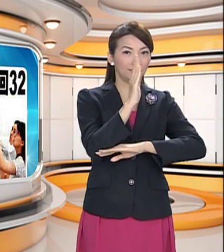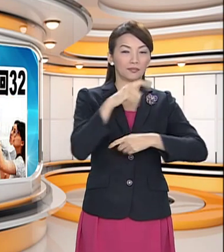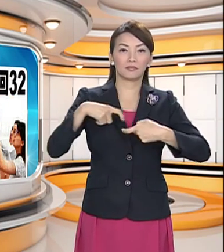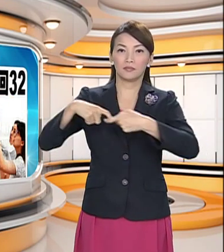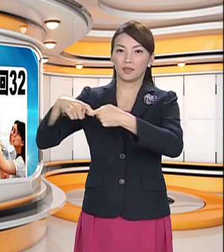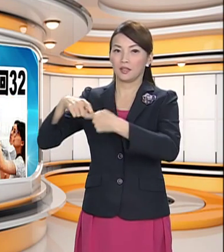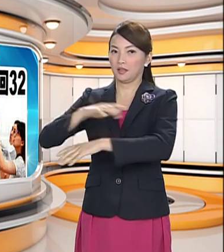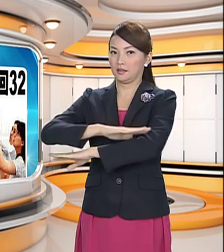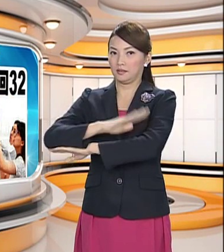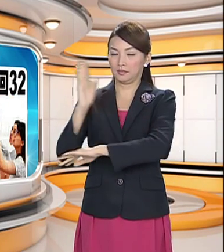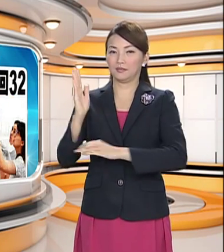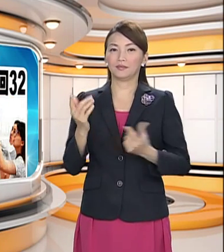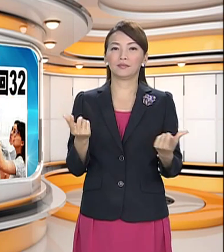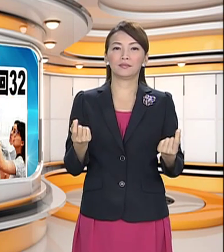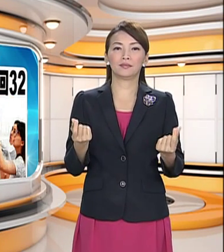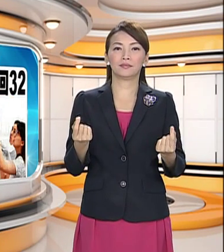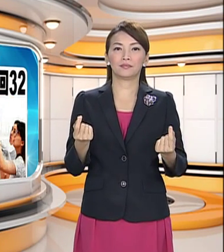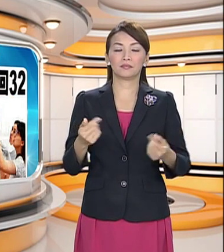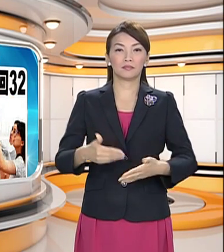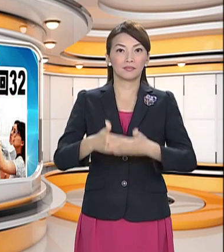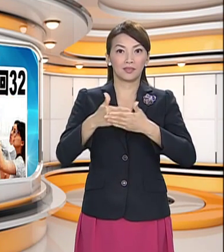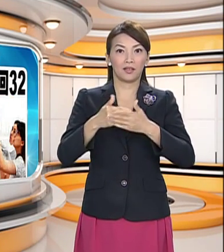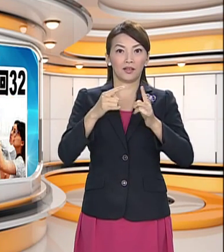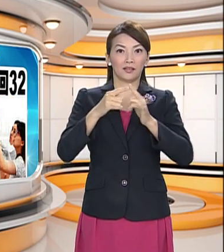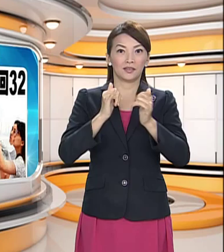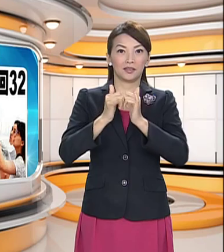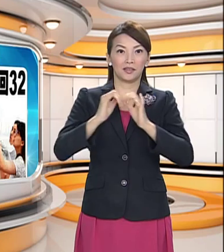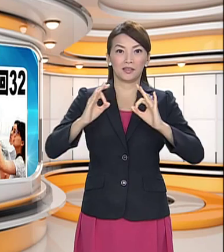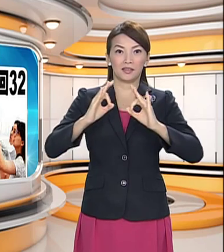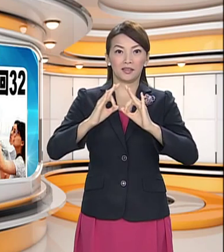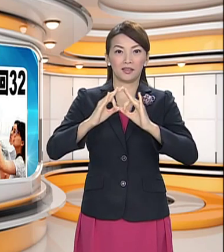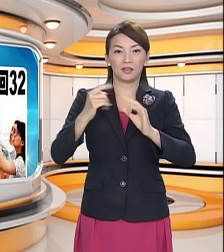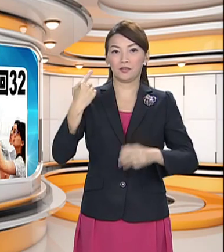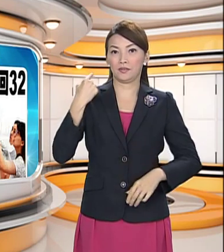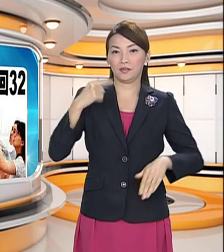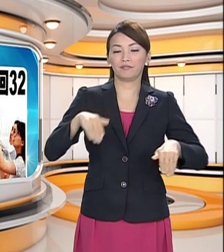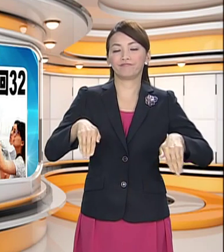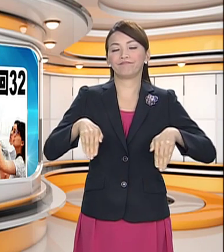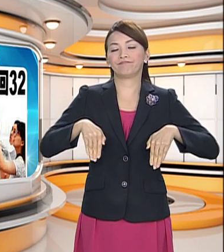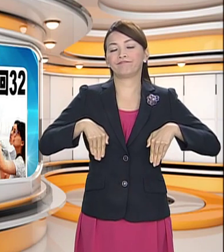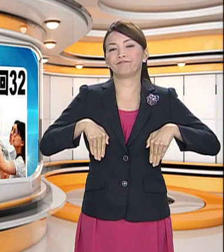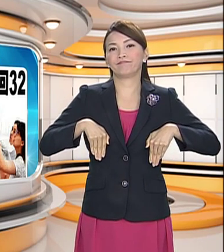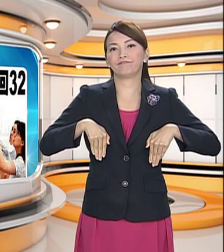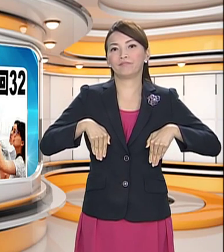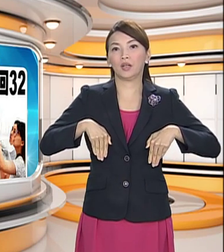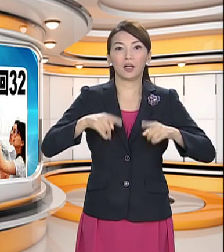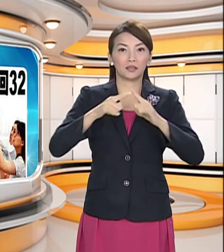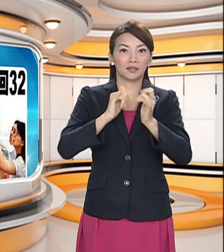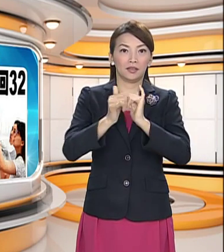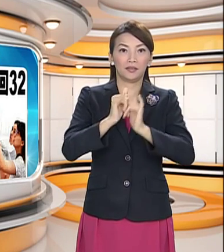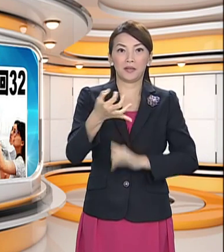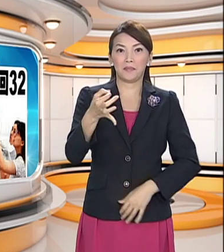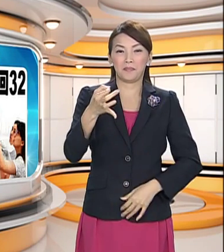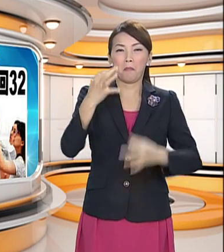联合报一样都是报道，中国人民银行昨天放手 让人民币重贬将